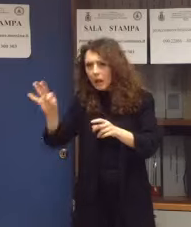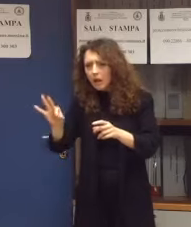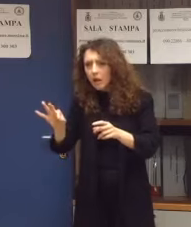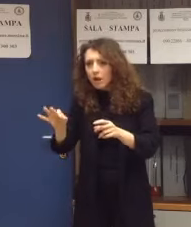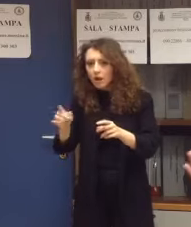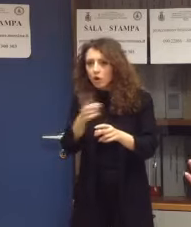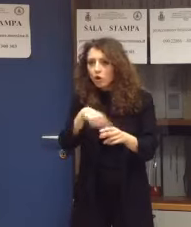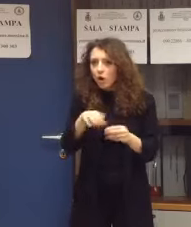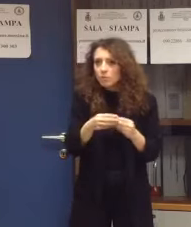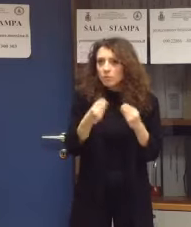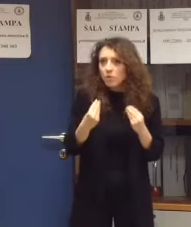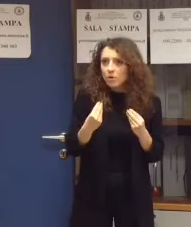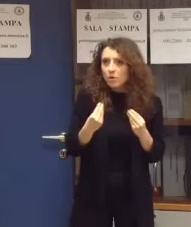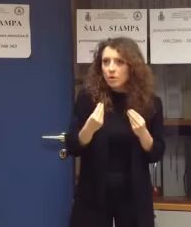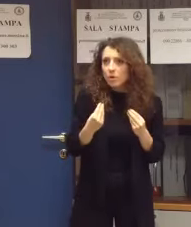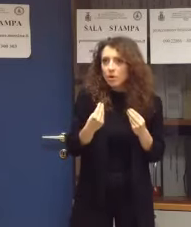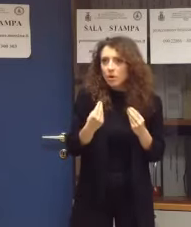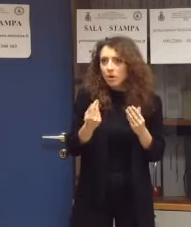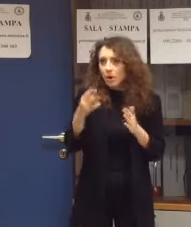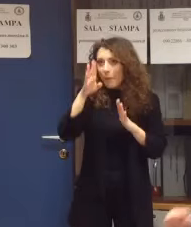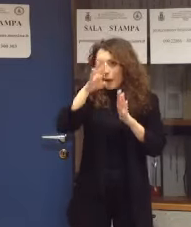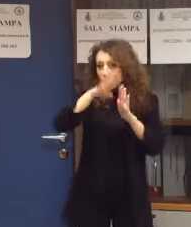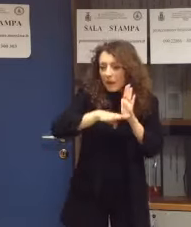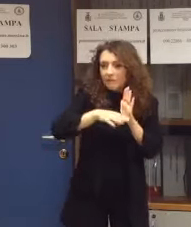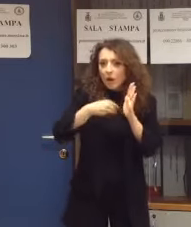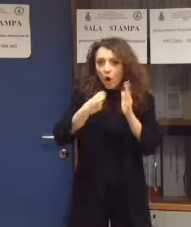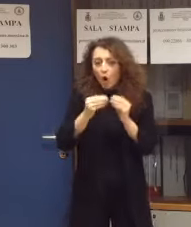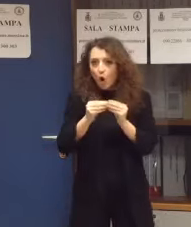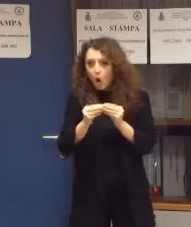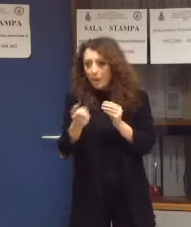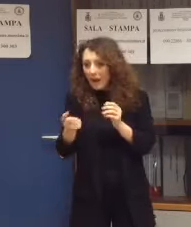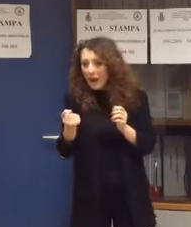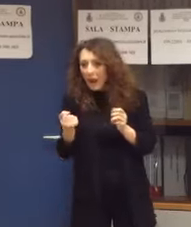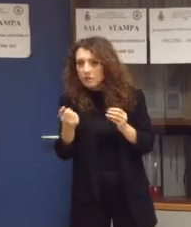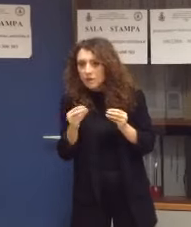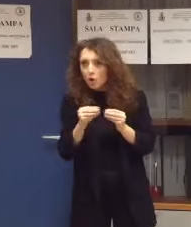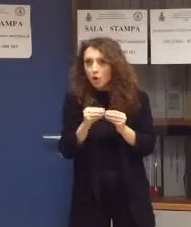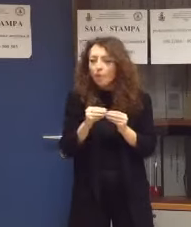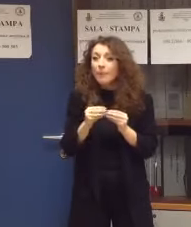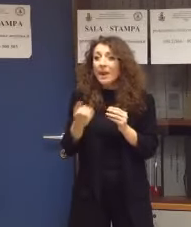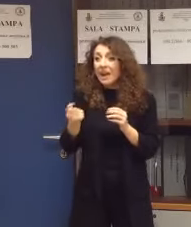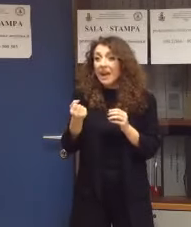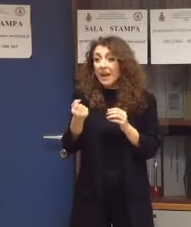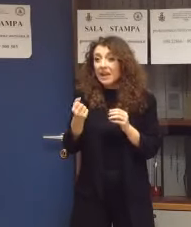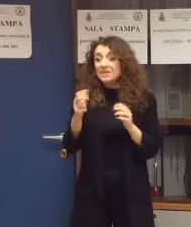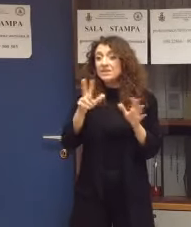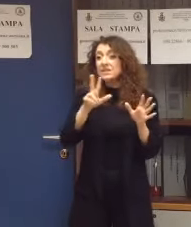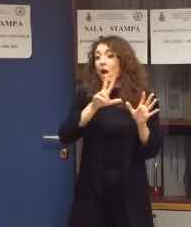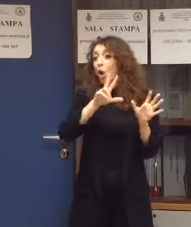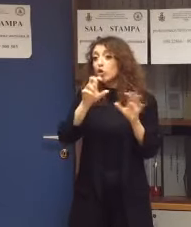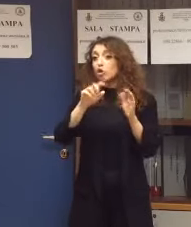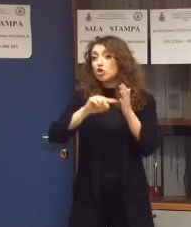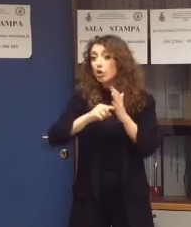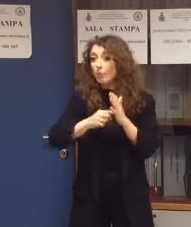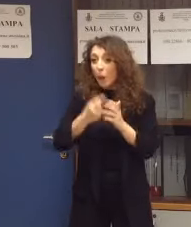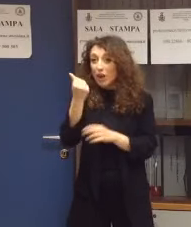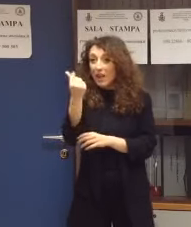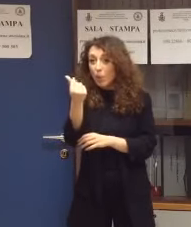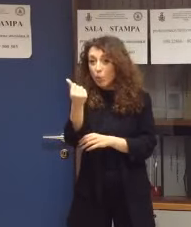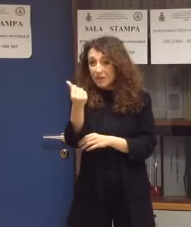una pianificazione così ampia. Quindi in cassa ci abbiamo 800 milioni di euro di liquidità e